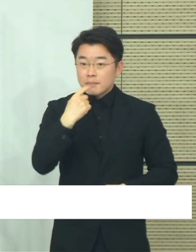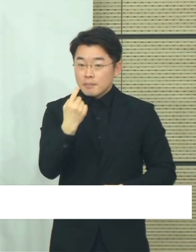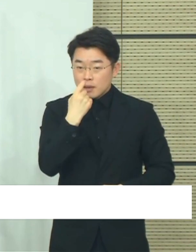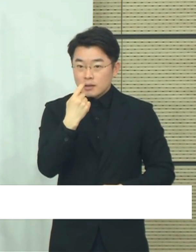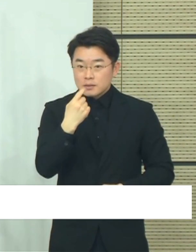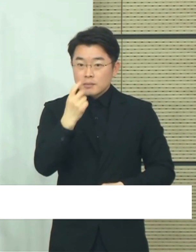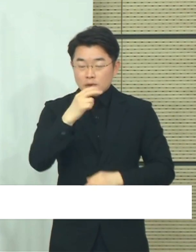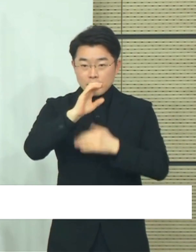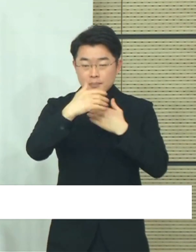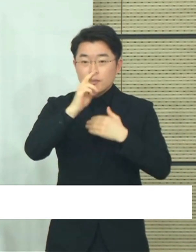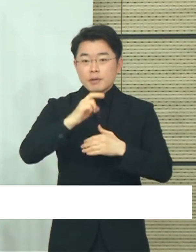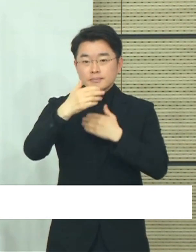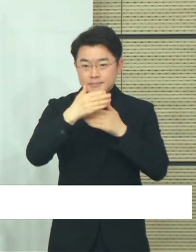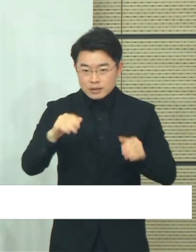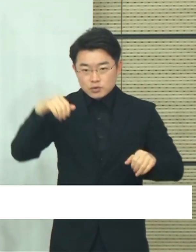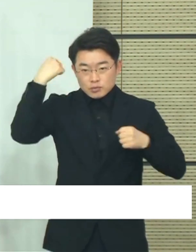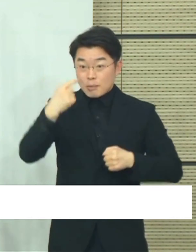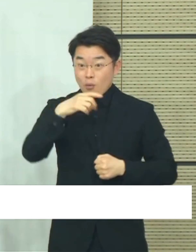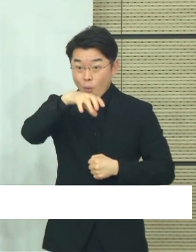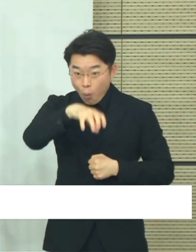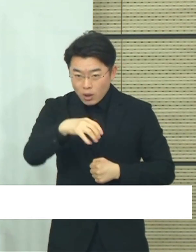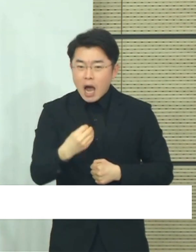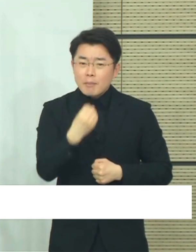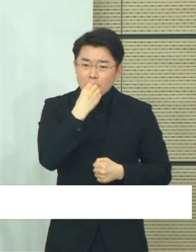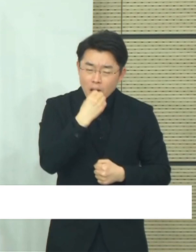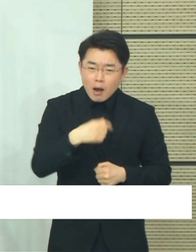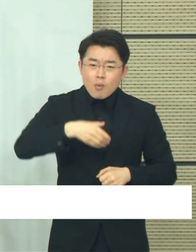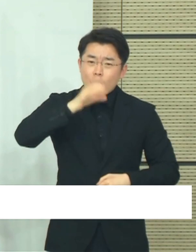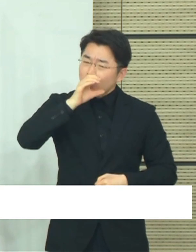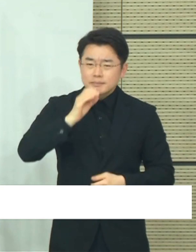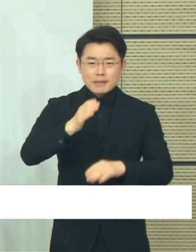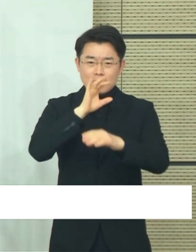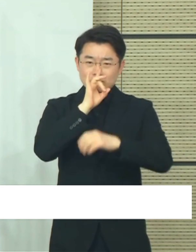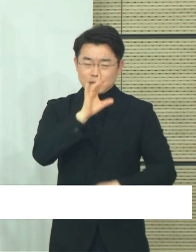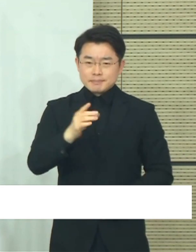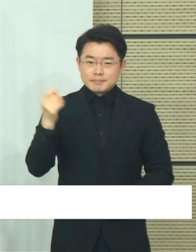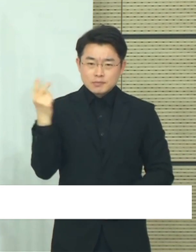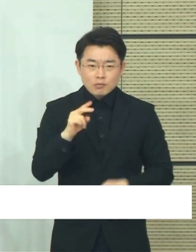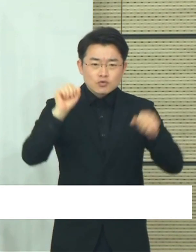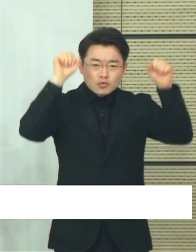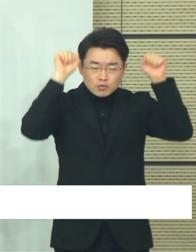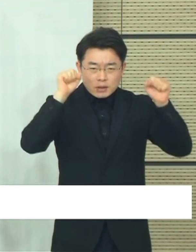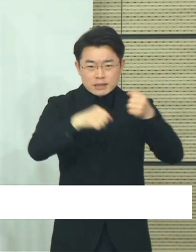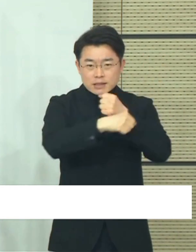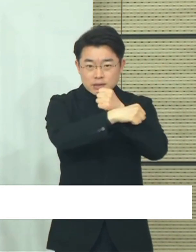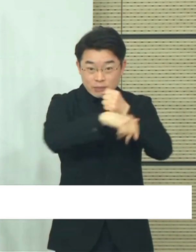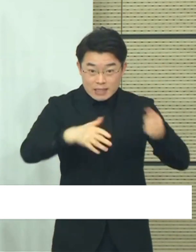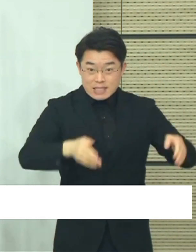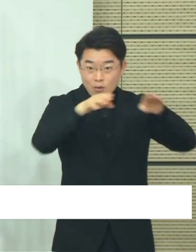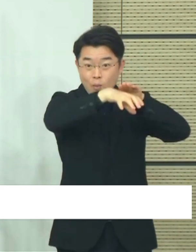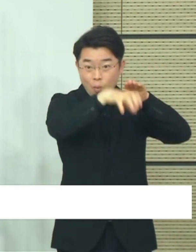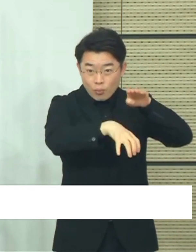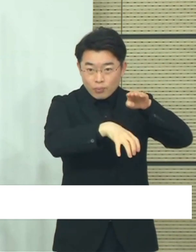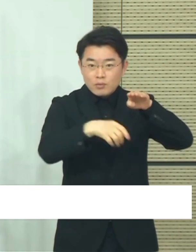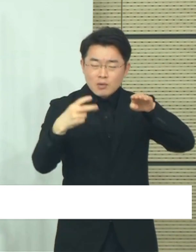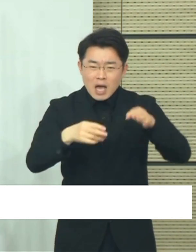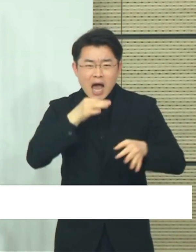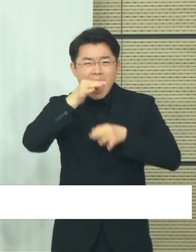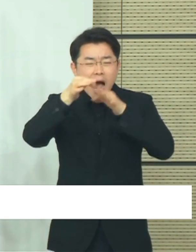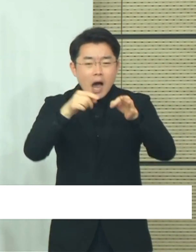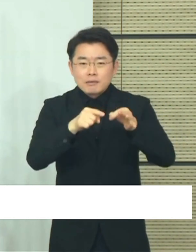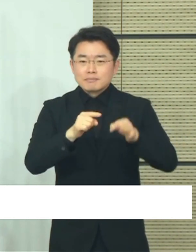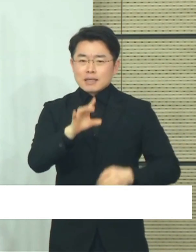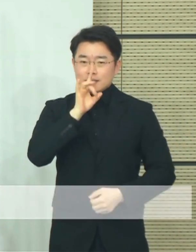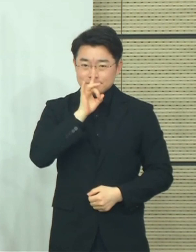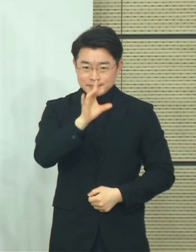무도장 등에서는 음식물을 먹거나 마시는 행위, 공연장, 스포츠 경기장의 응원이나 함성을 지르는